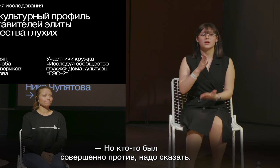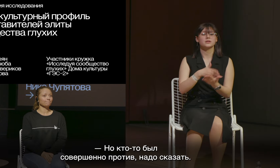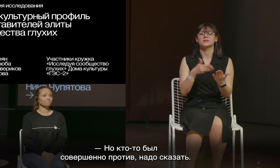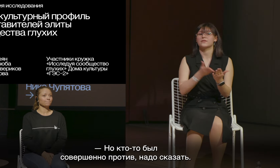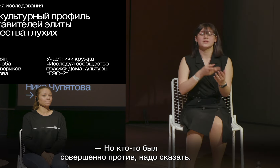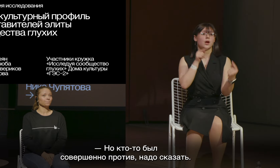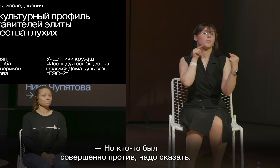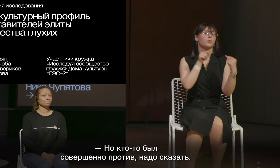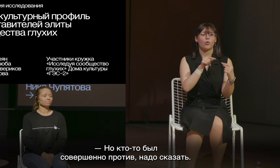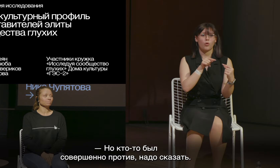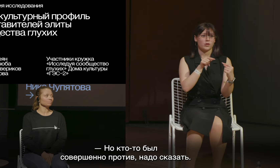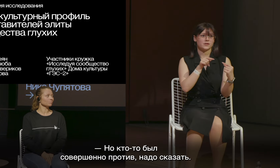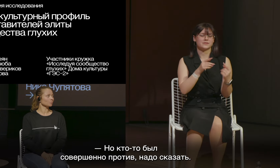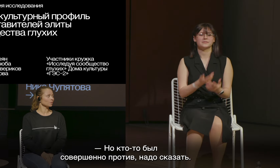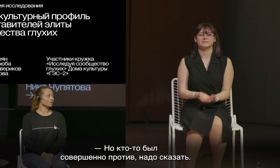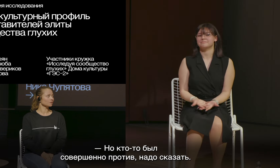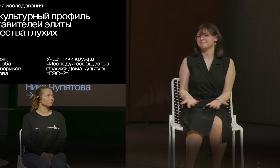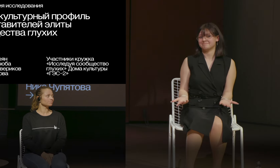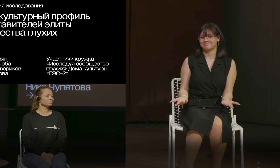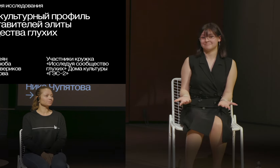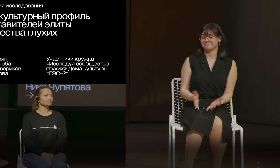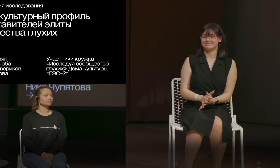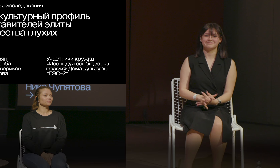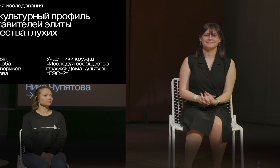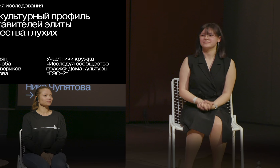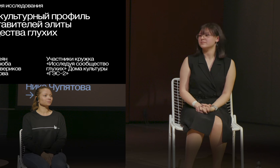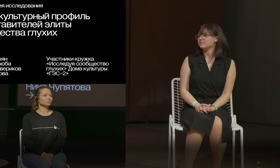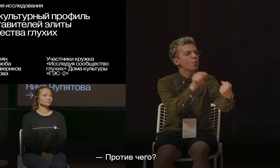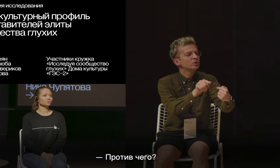элиты. Неожиданности. Но кто-то был совершенно против, надо сказать.